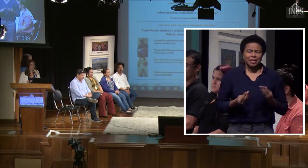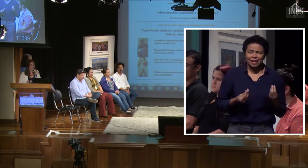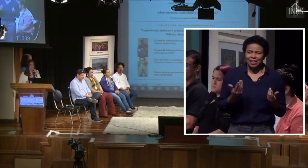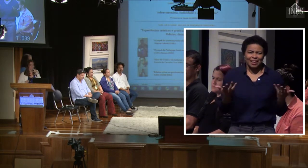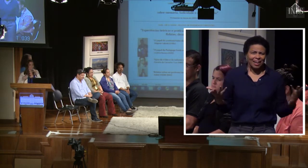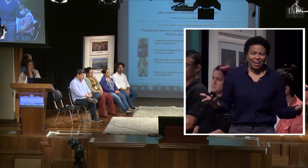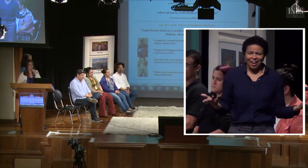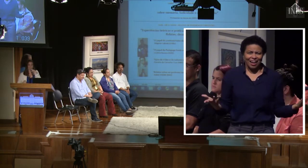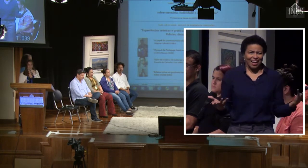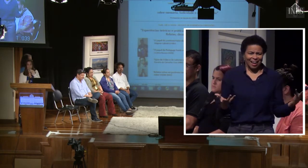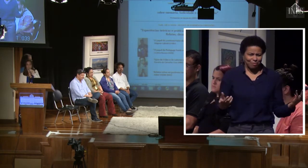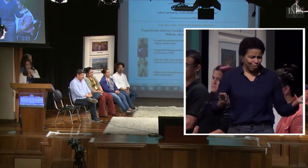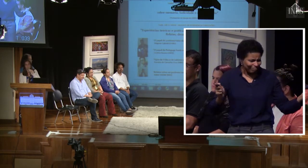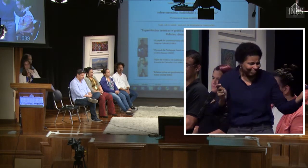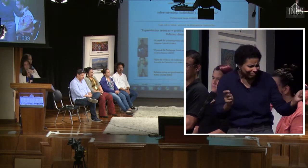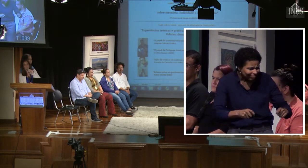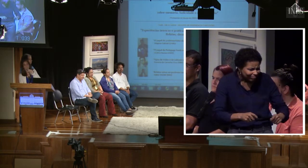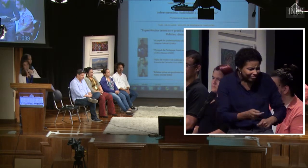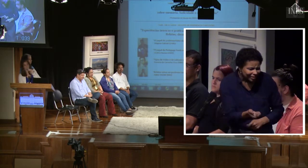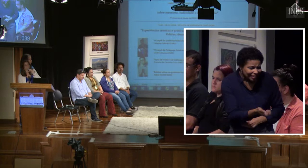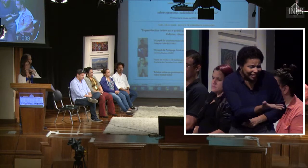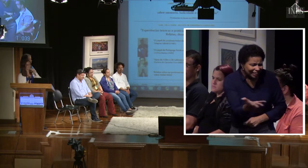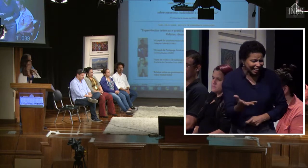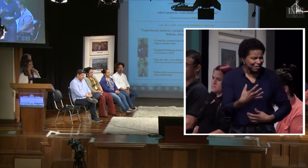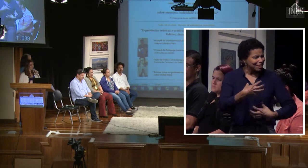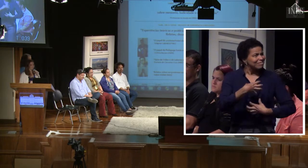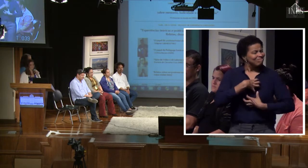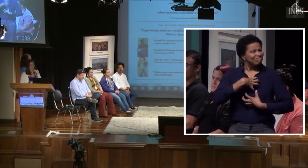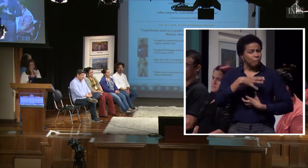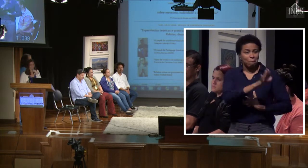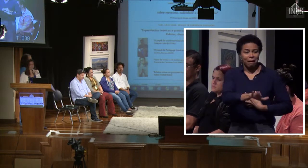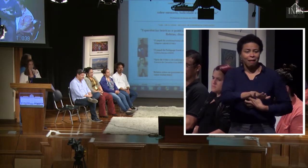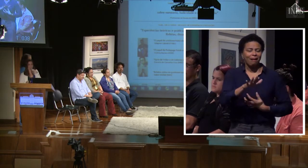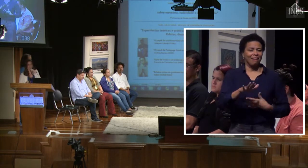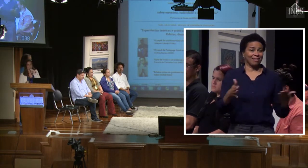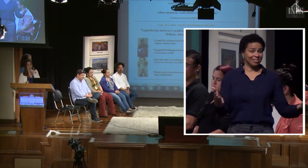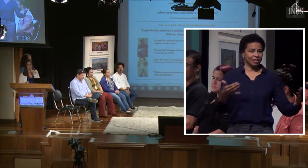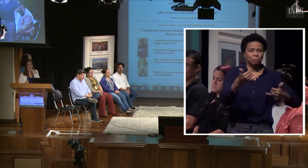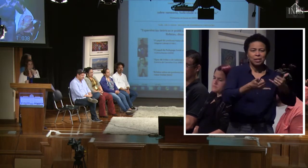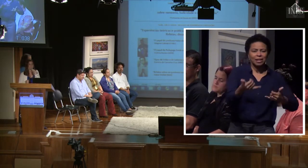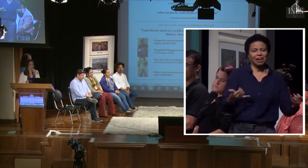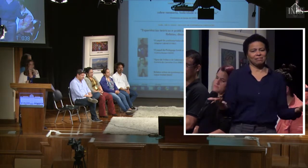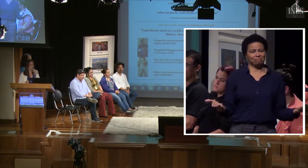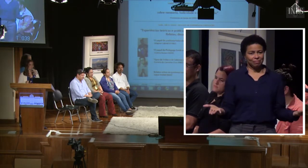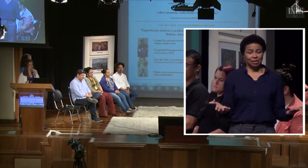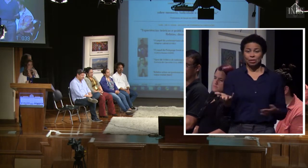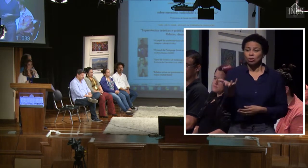fonte, essa potência, né, para o espírito da criança, que é o brincar. Então, essa nossa proposta também vai de encontro a isso, né? A